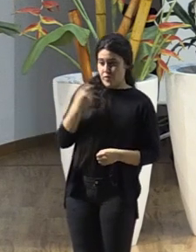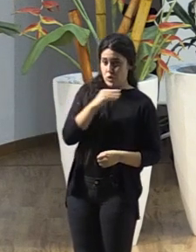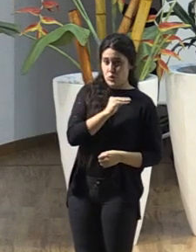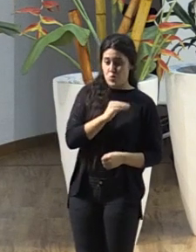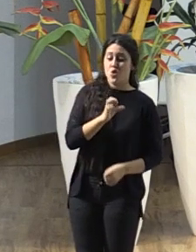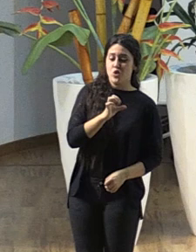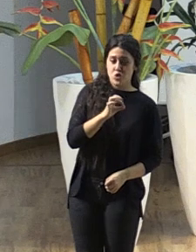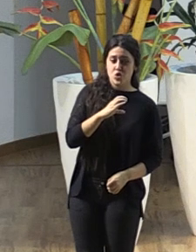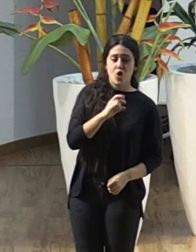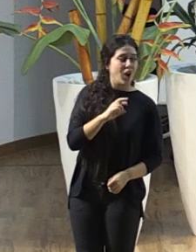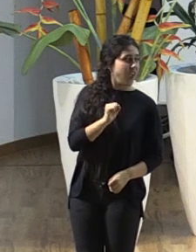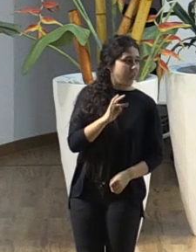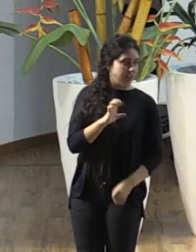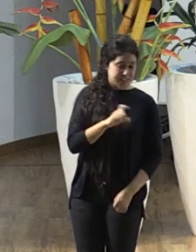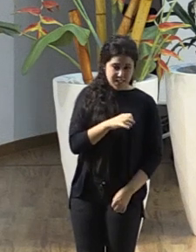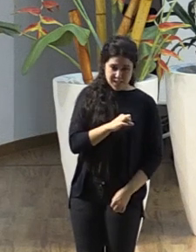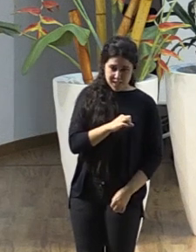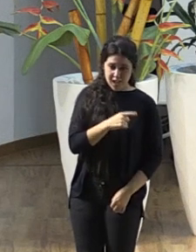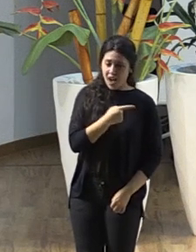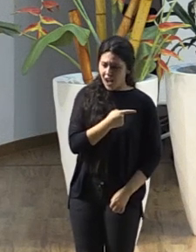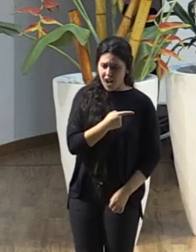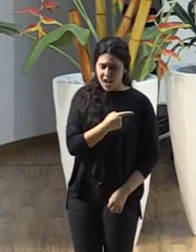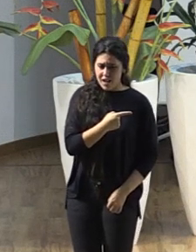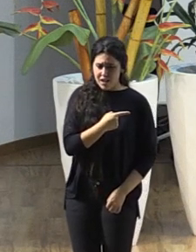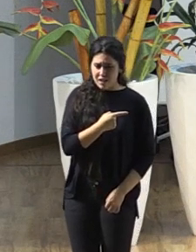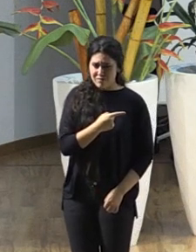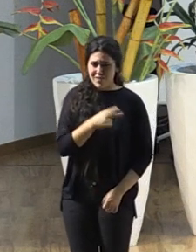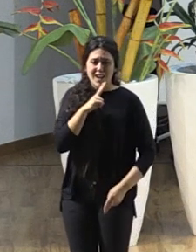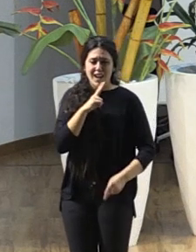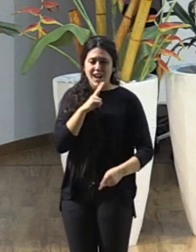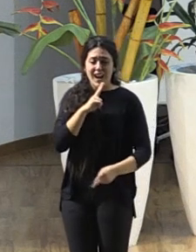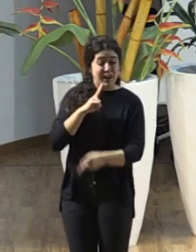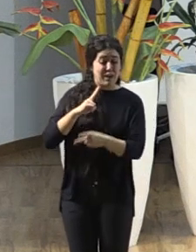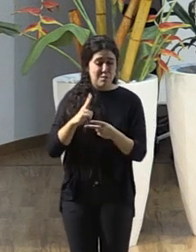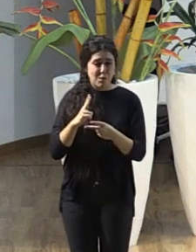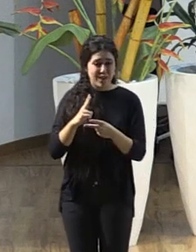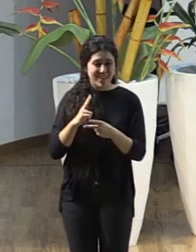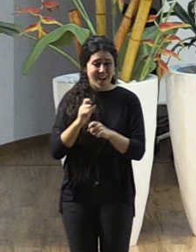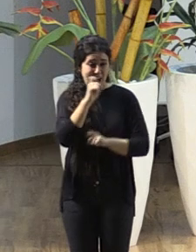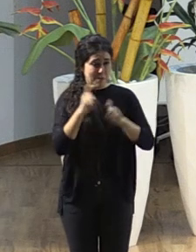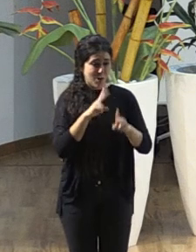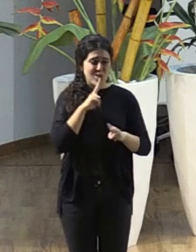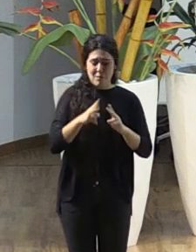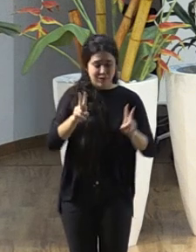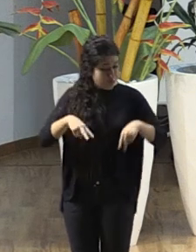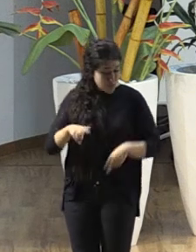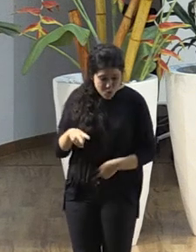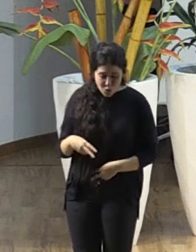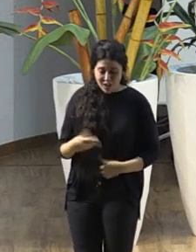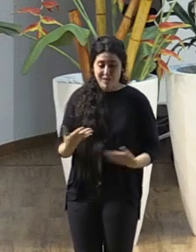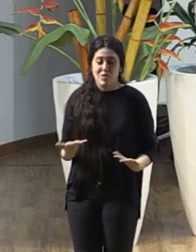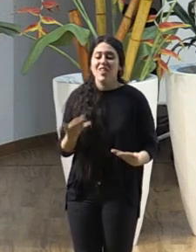Sócrates, que nunca daba la respuesta a la pregunta de su discípulo,